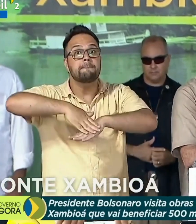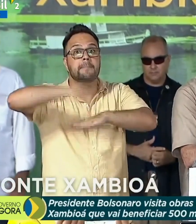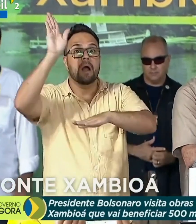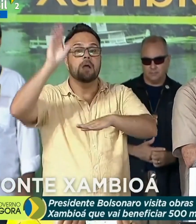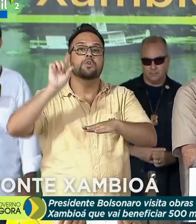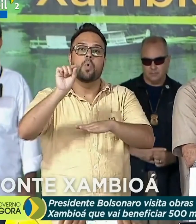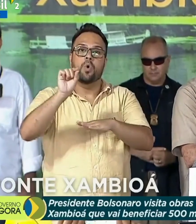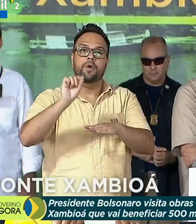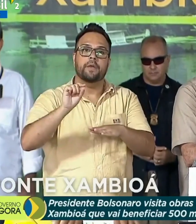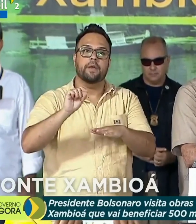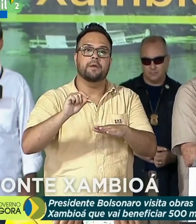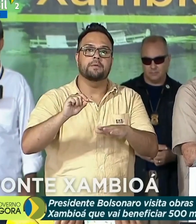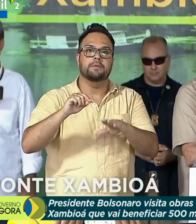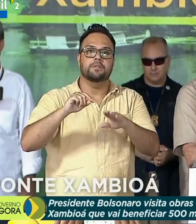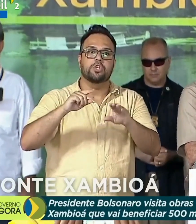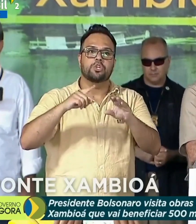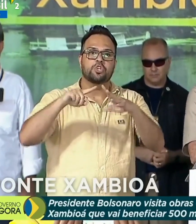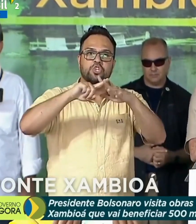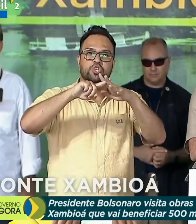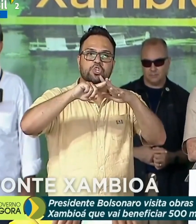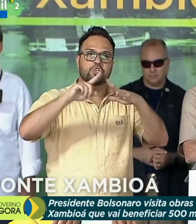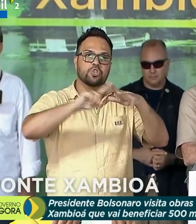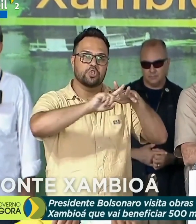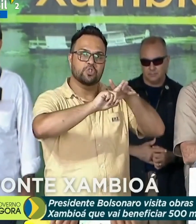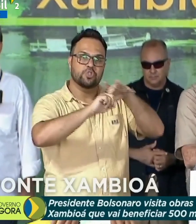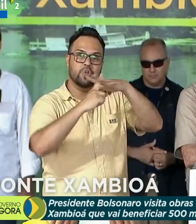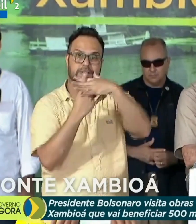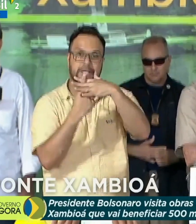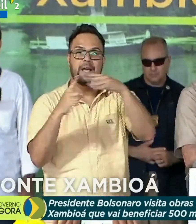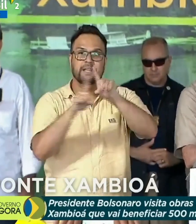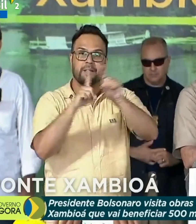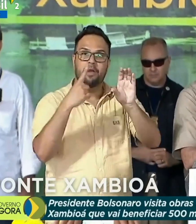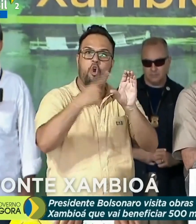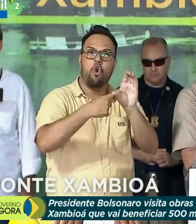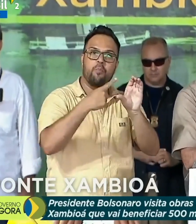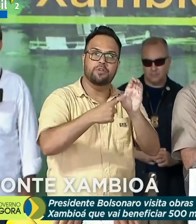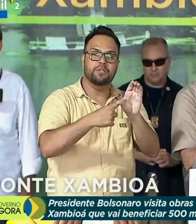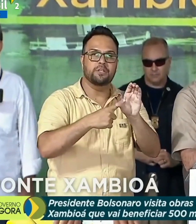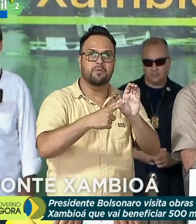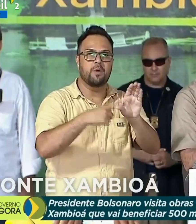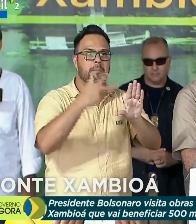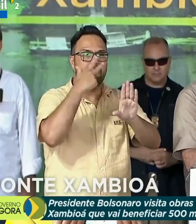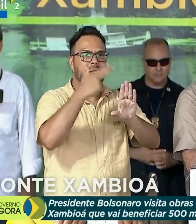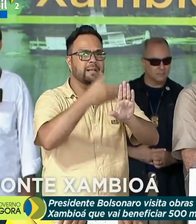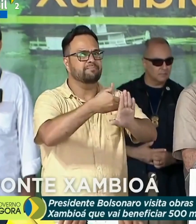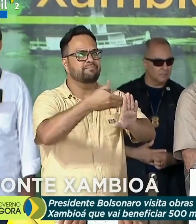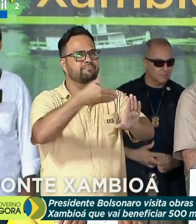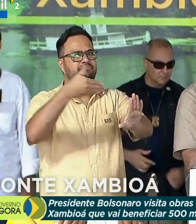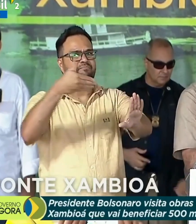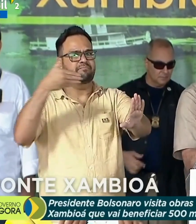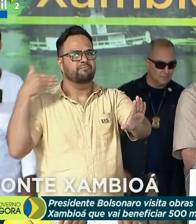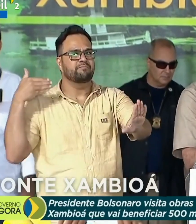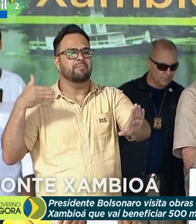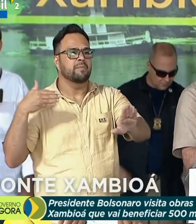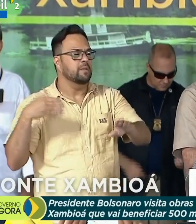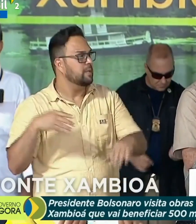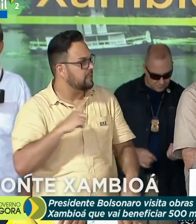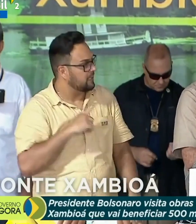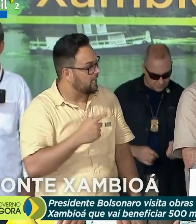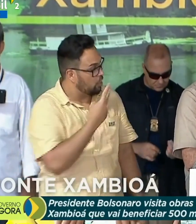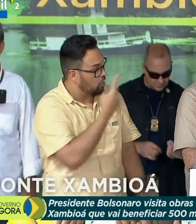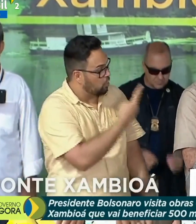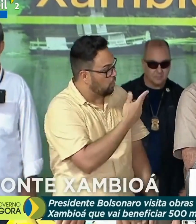nos afastamos do socialismo e do comunismo. Cada vez mais, tem dois padres aqui à minha